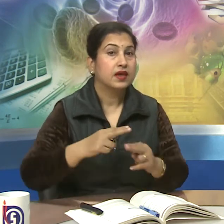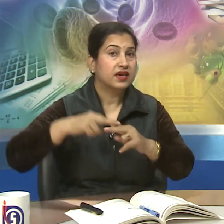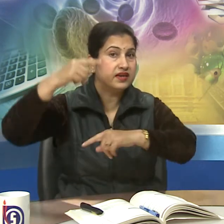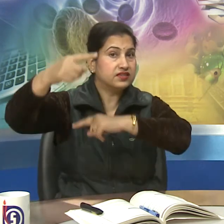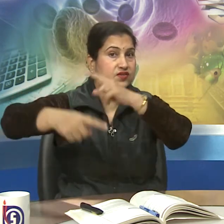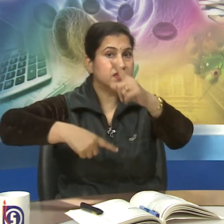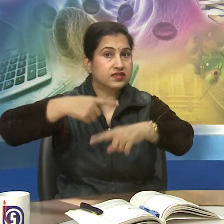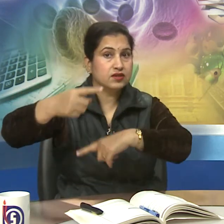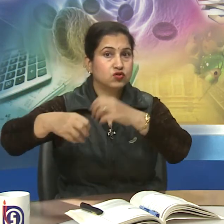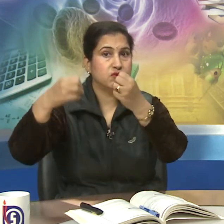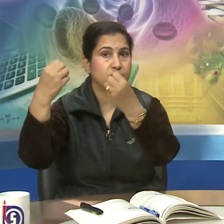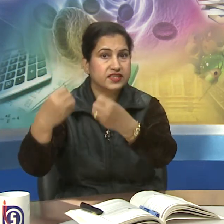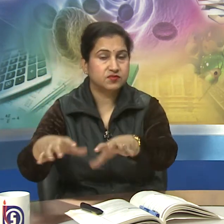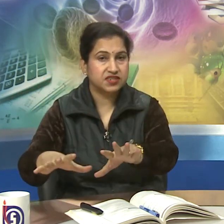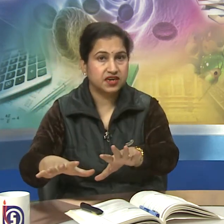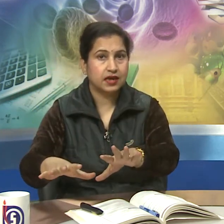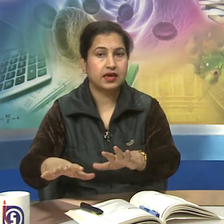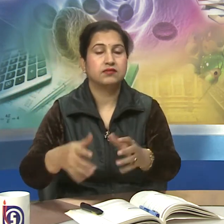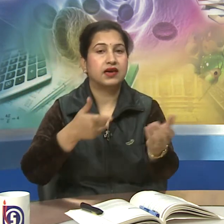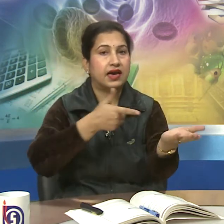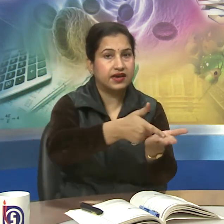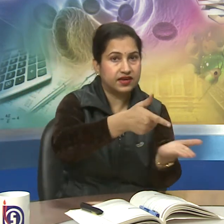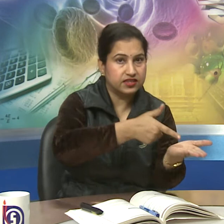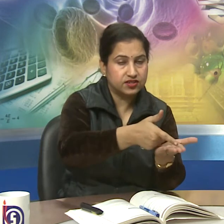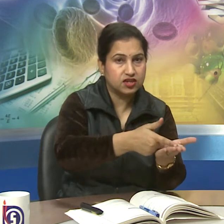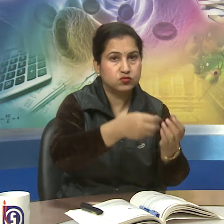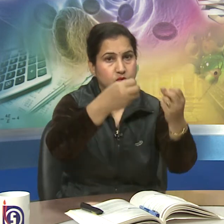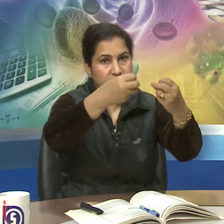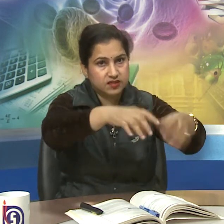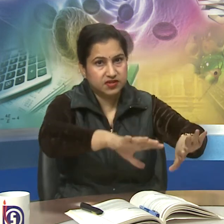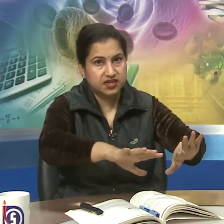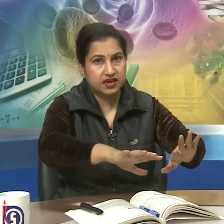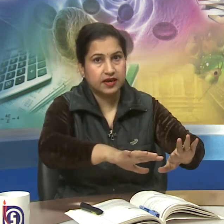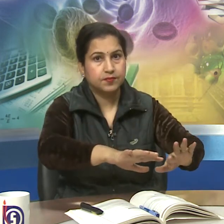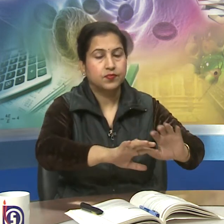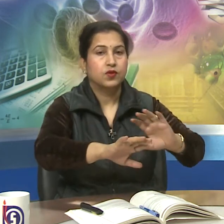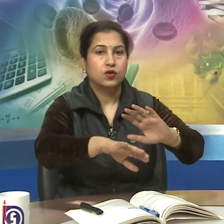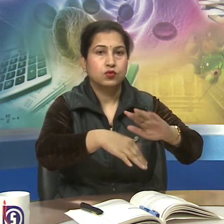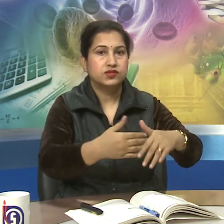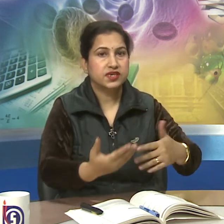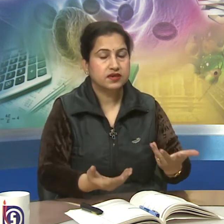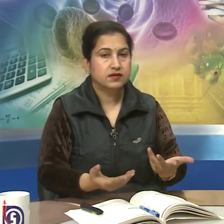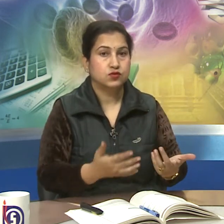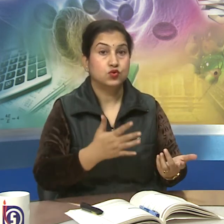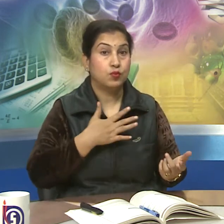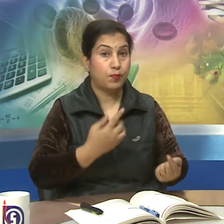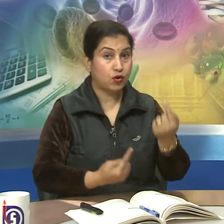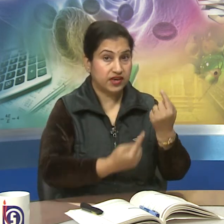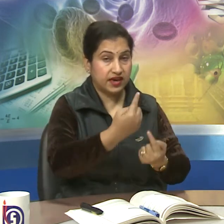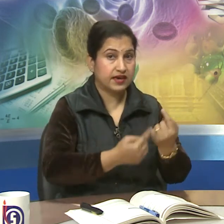कि इंडस्ट्रीज का जो भी वेस्ट मैटीरियल है या एग्रीकल्चर का जो भी वेस्ट मैटीरियल है उससे जो पौधे हैं